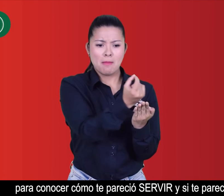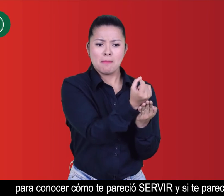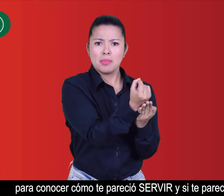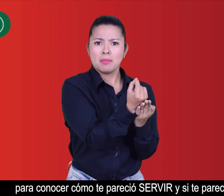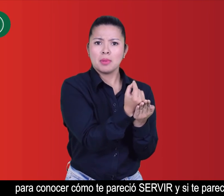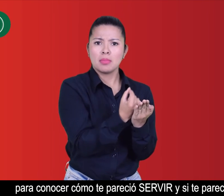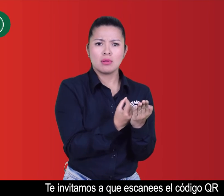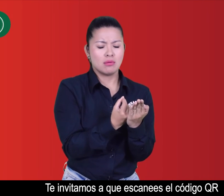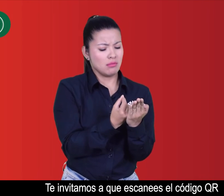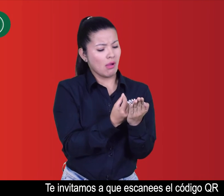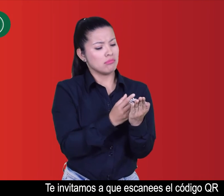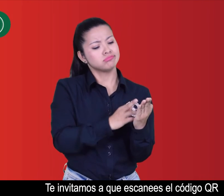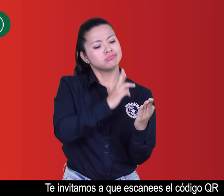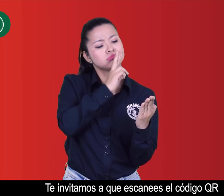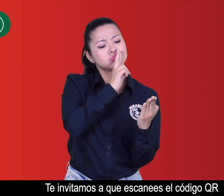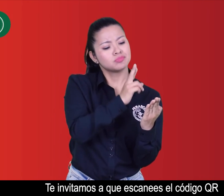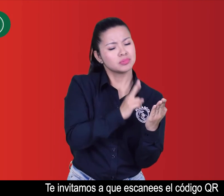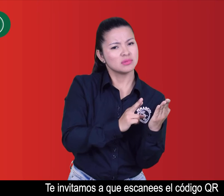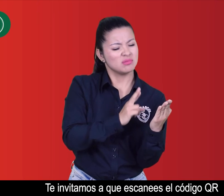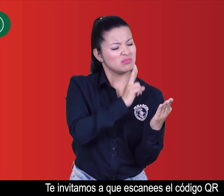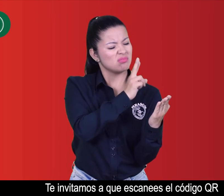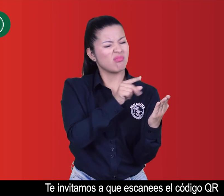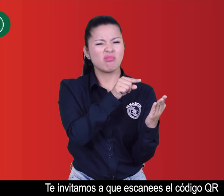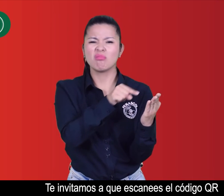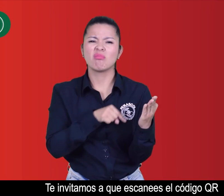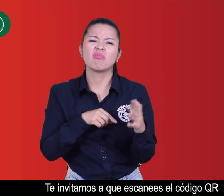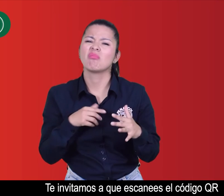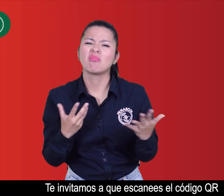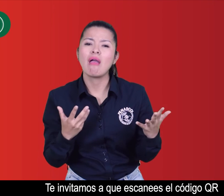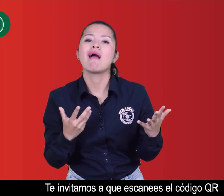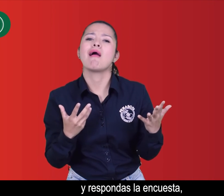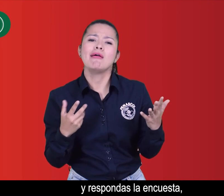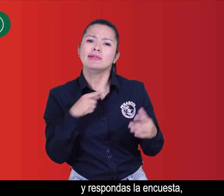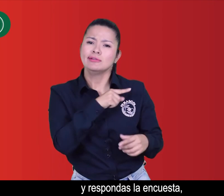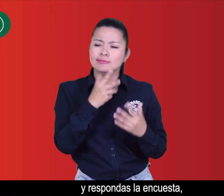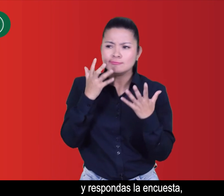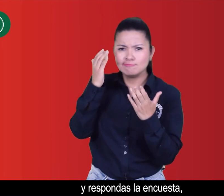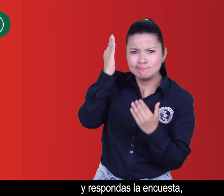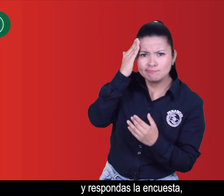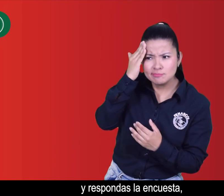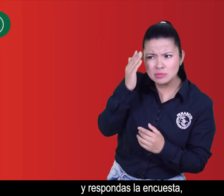Te invitamos a que escanees el código QR y respondas la encuesta.